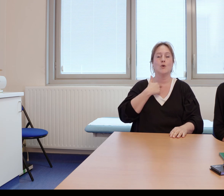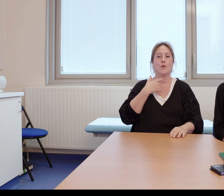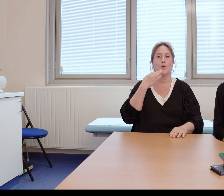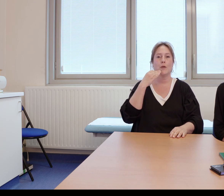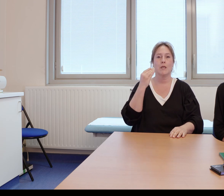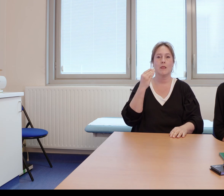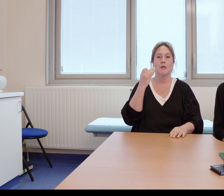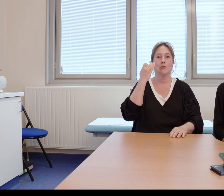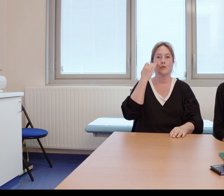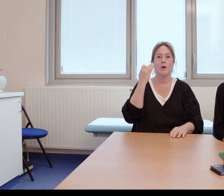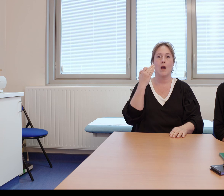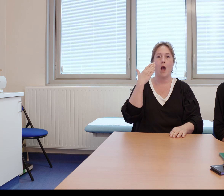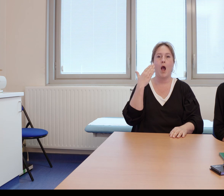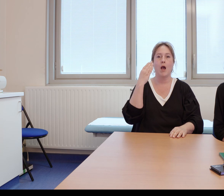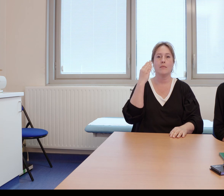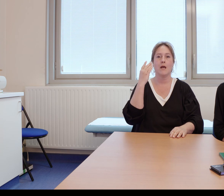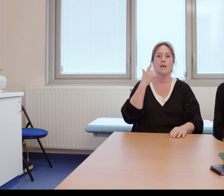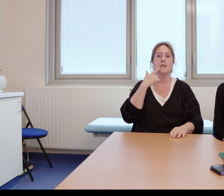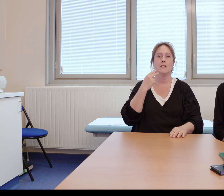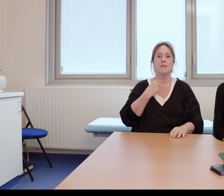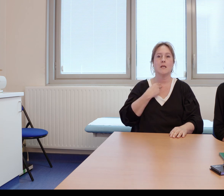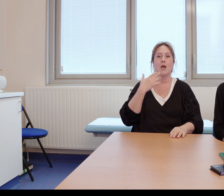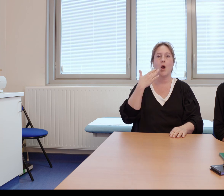L'urine sera analysée ensuite.